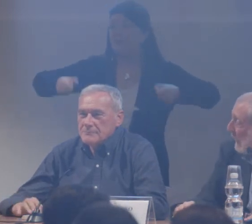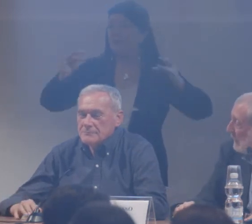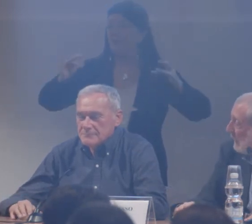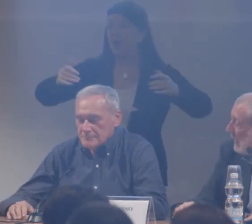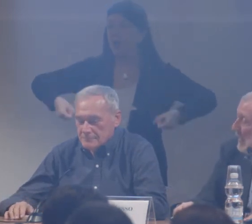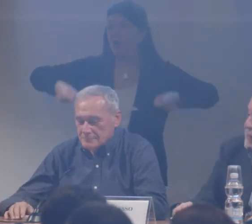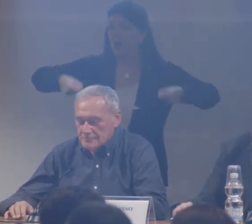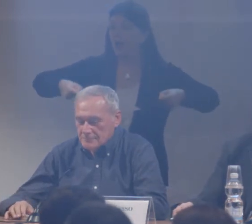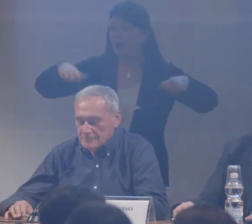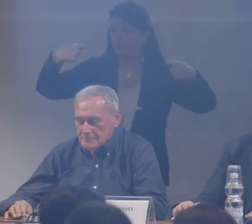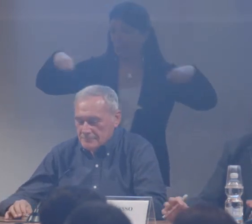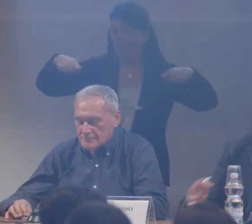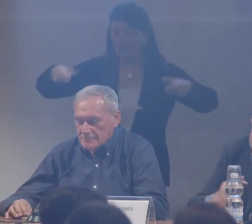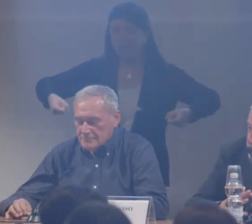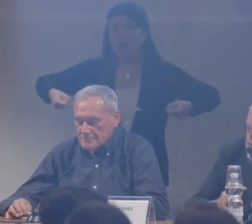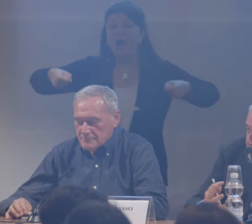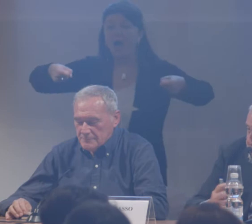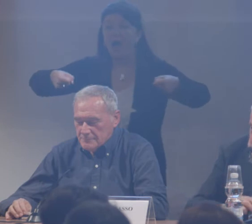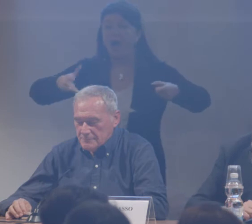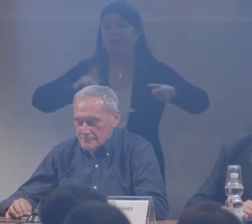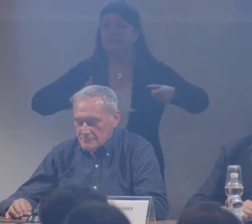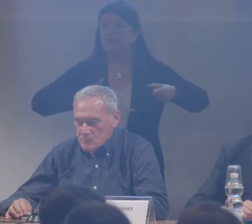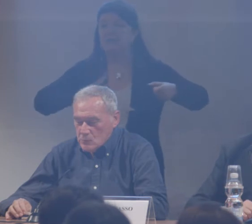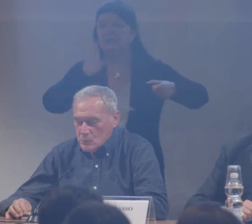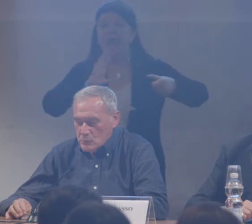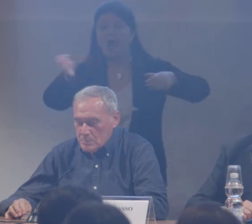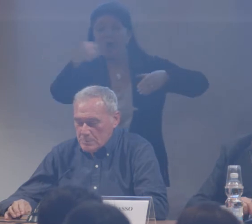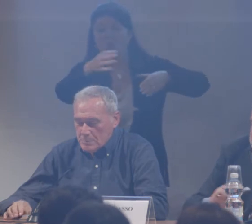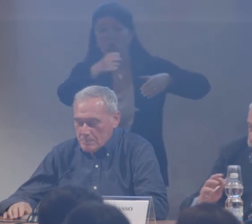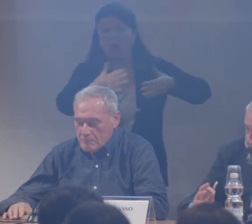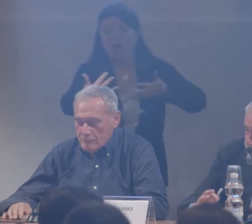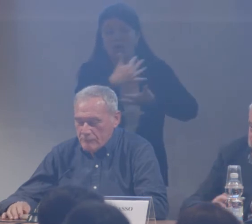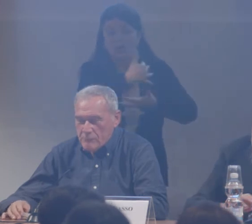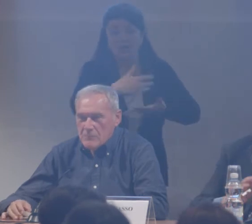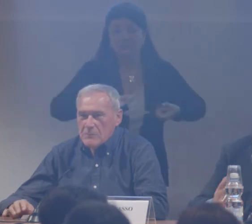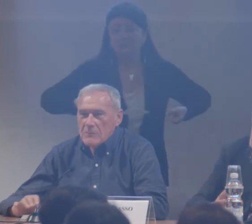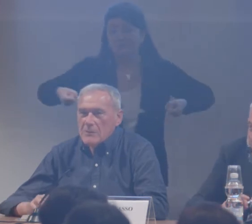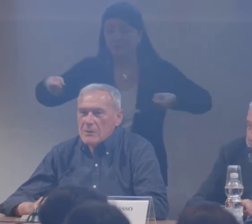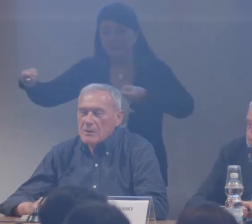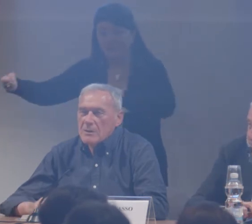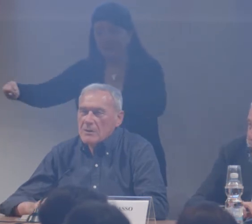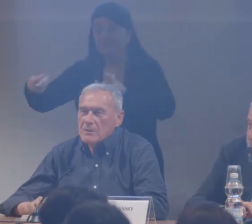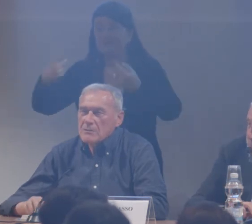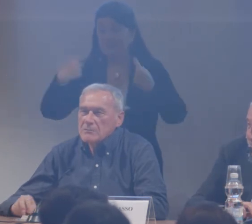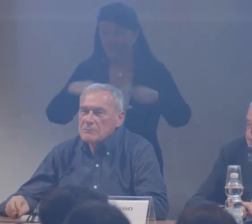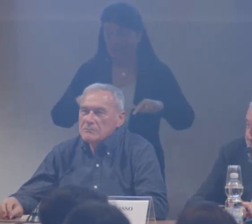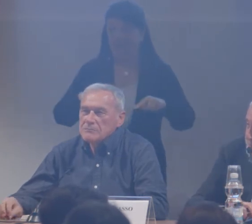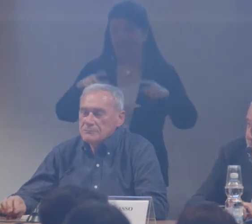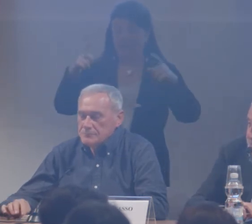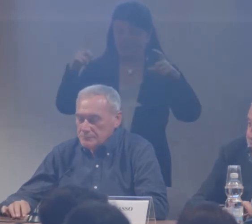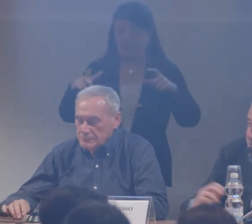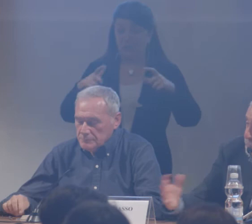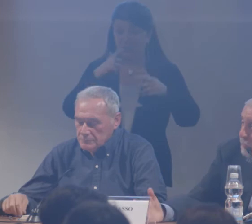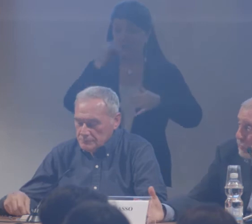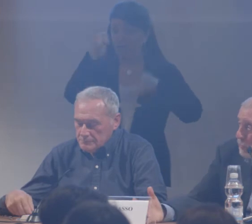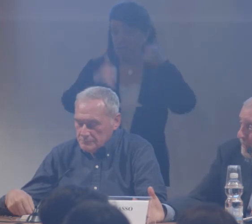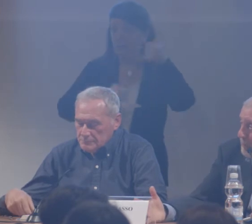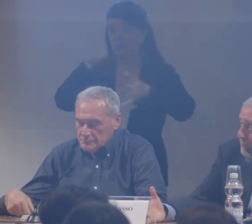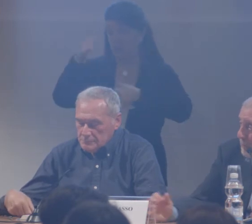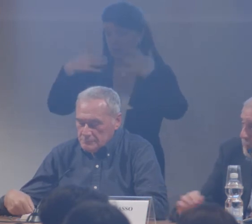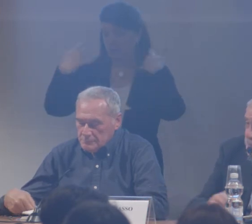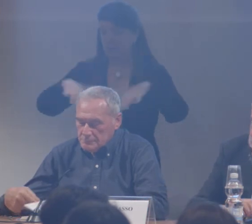di plastica, per poter mettere da parte un po' d'acqua. Questa città così martoriata, nello